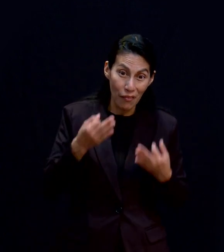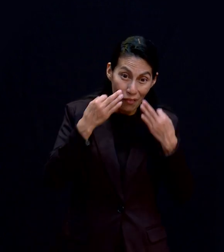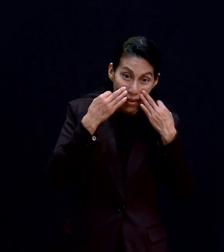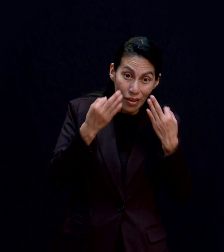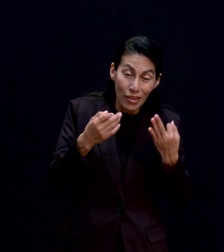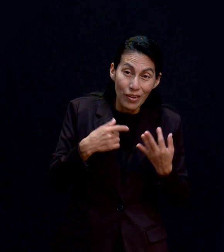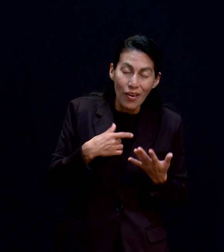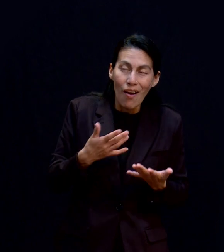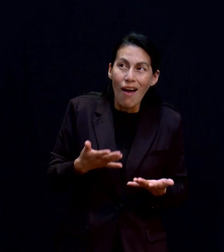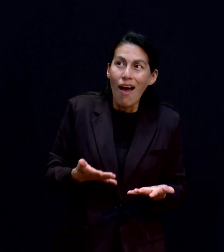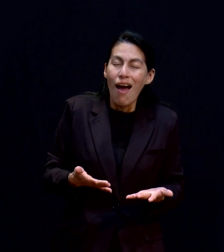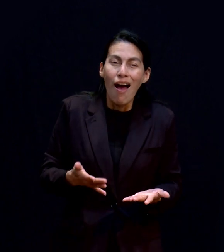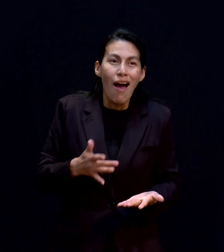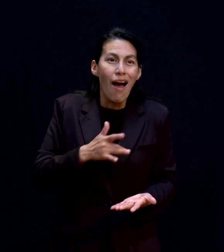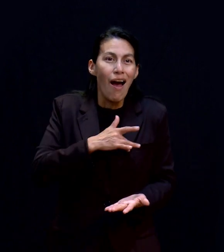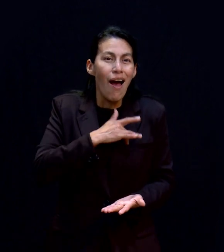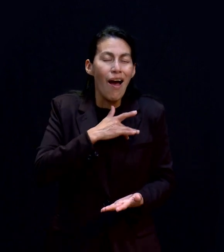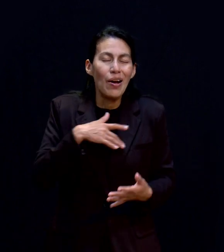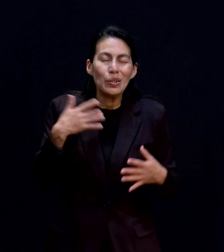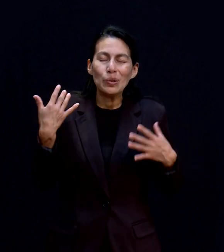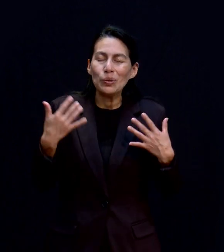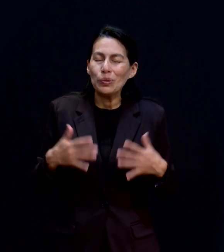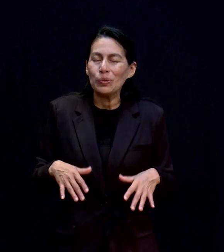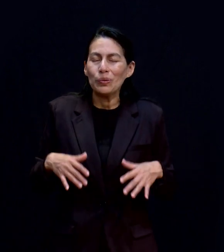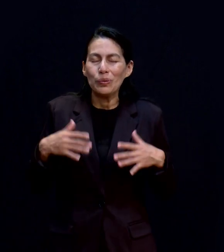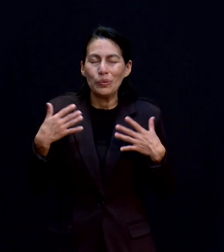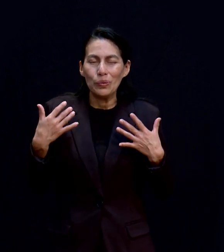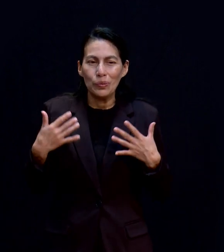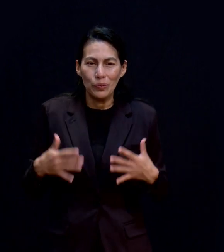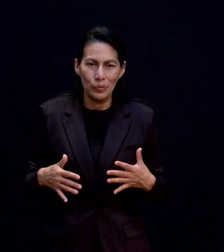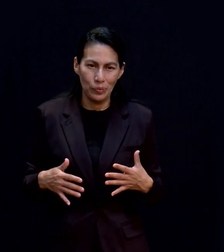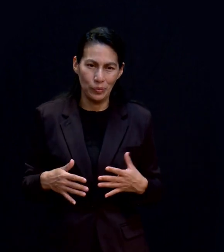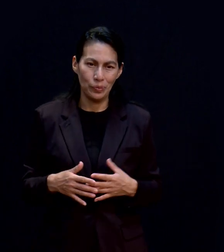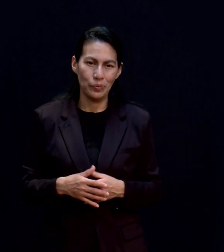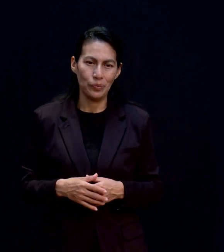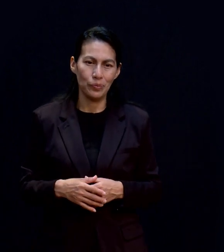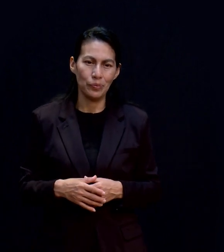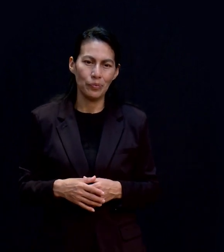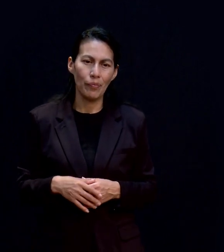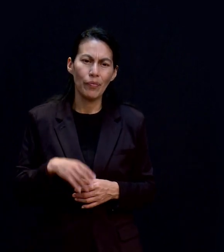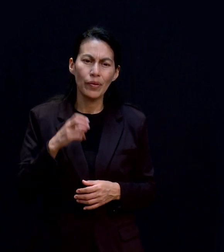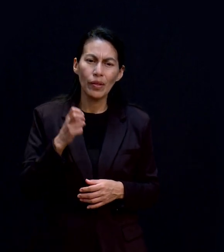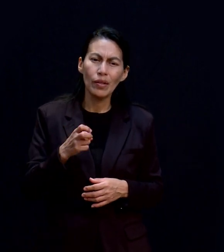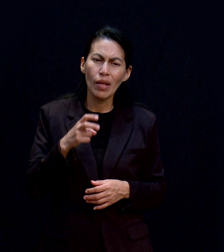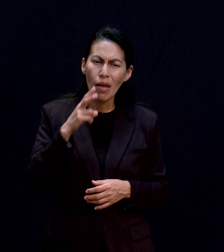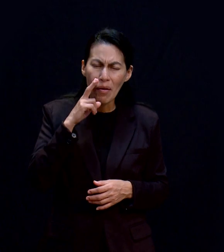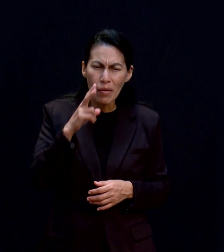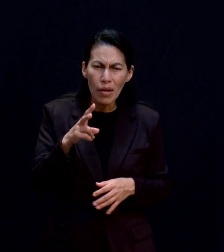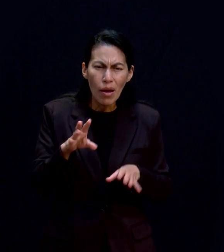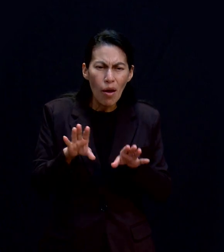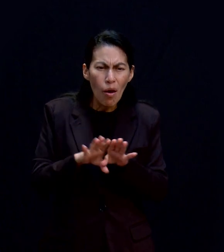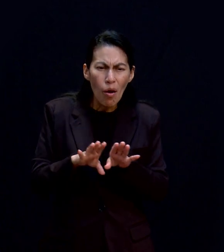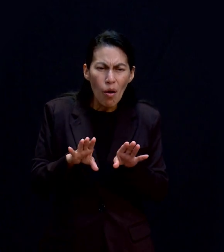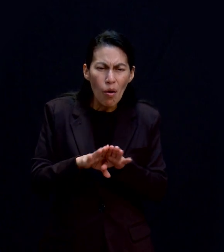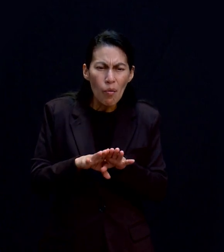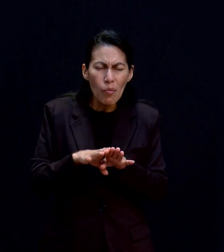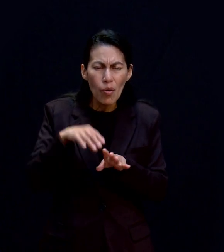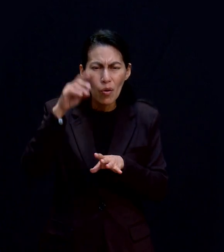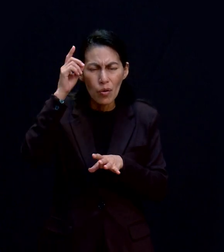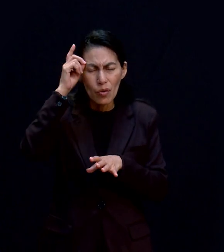entonces imagínense usted cómo me sentí yo cuando supe esto y entonces vi